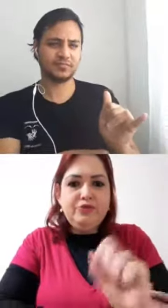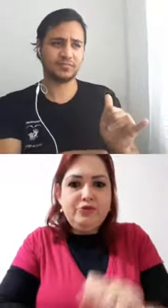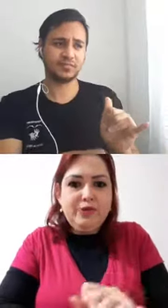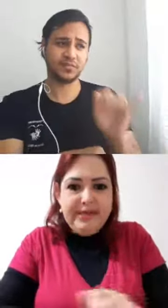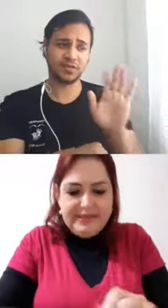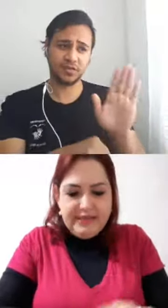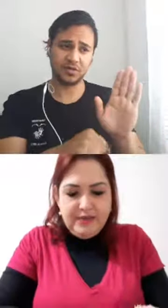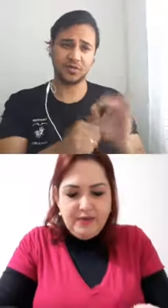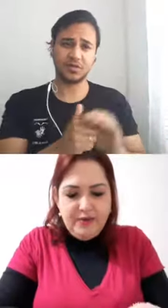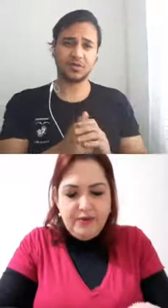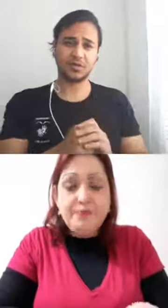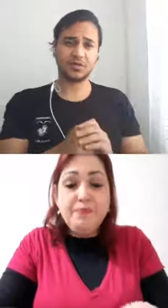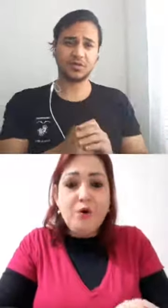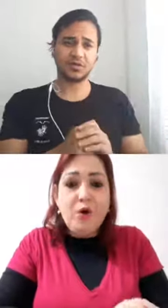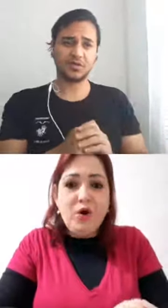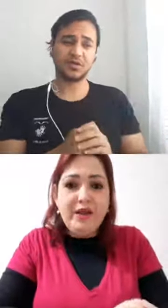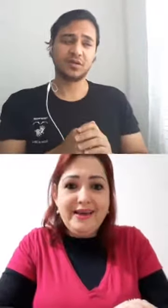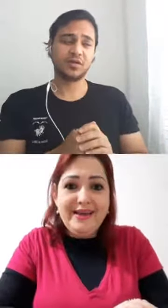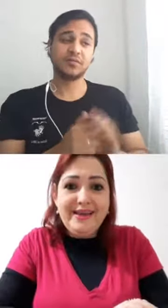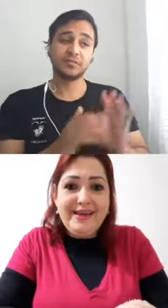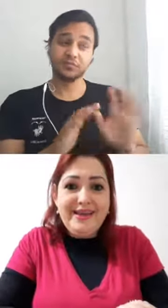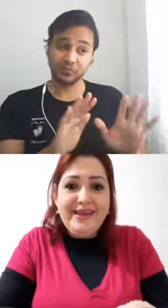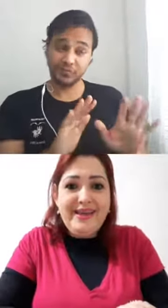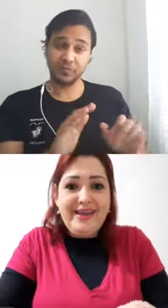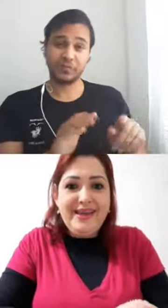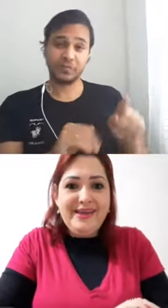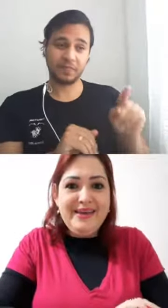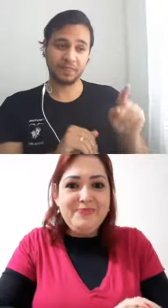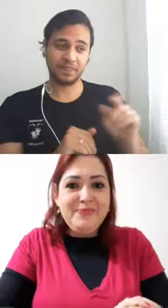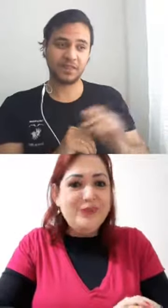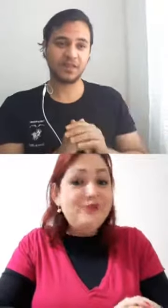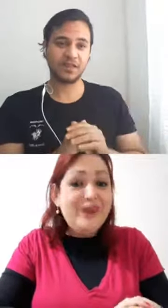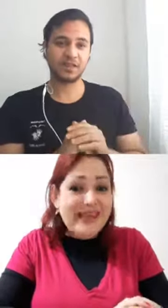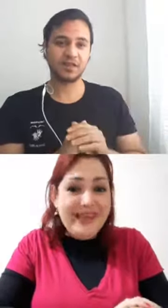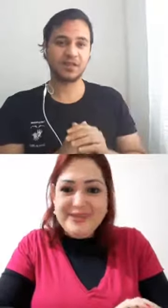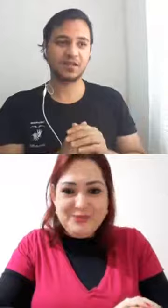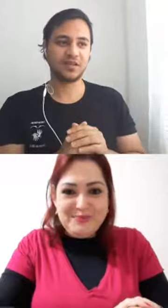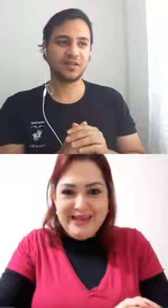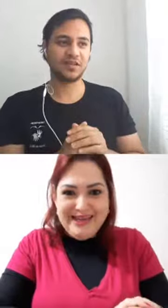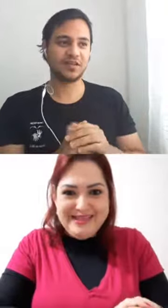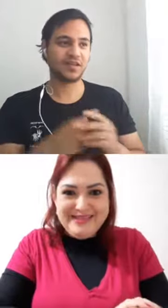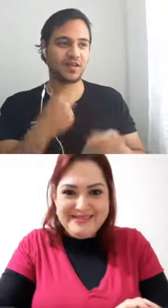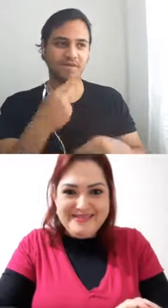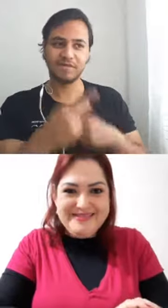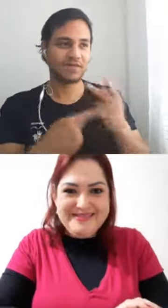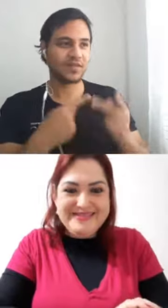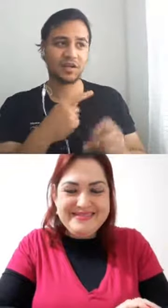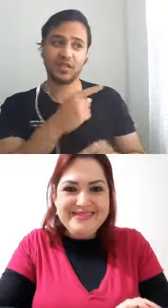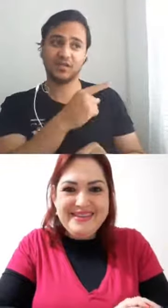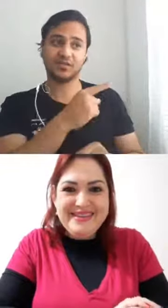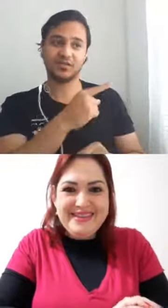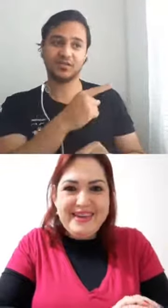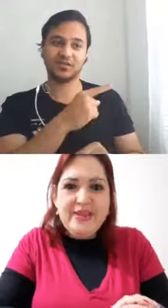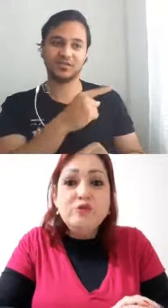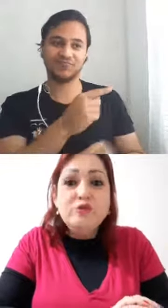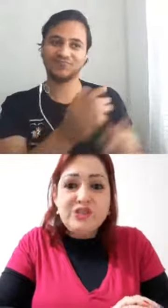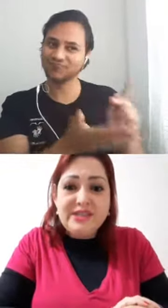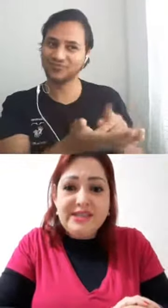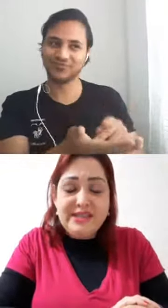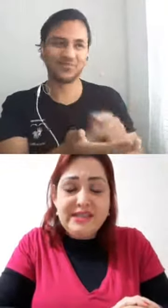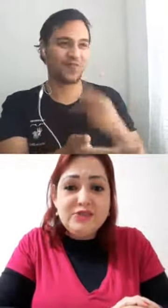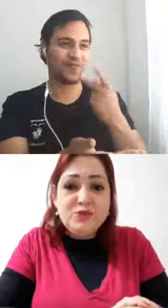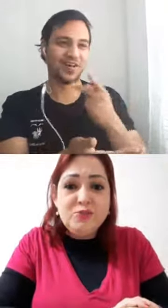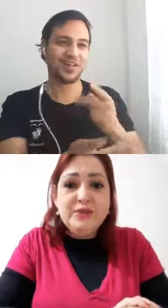para o surdo ali assim, olha, eu não falei isso para ela. Eu não